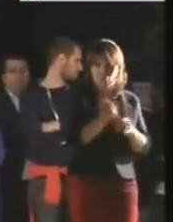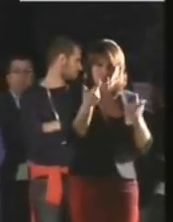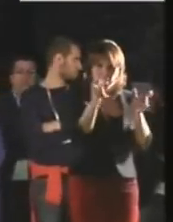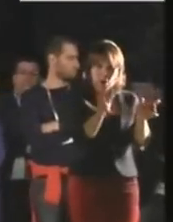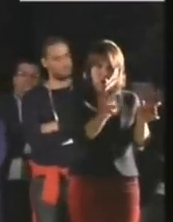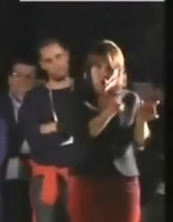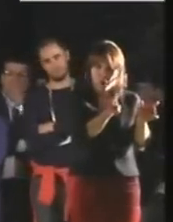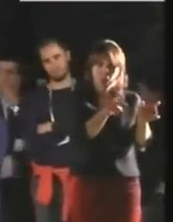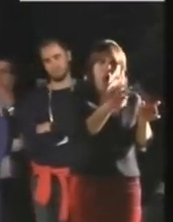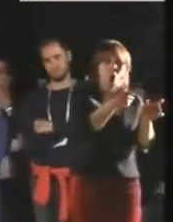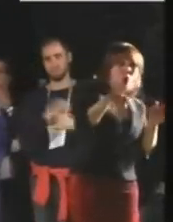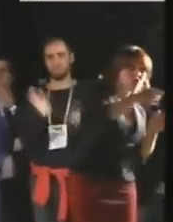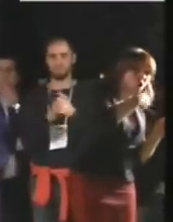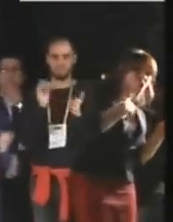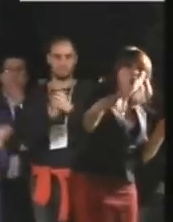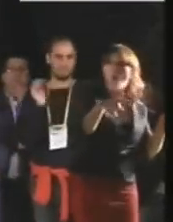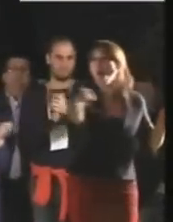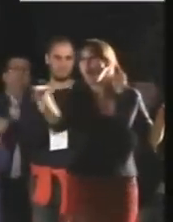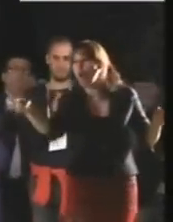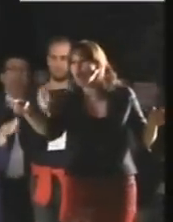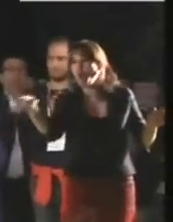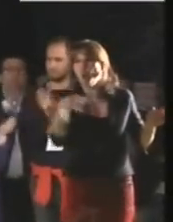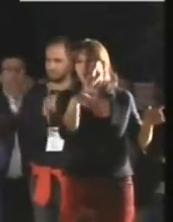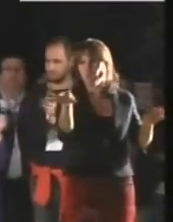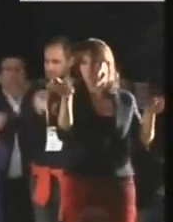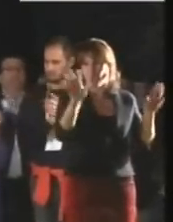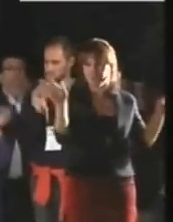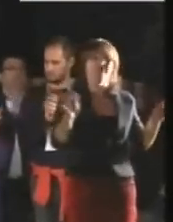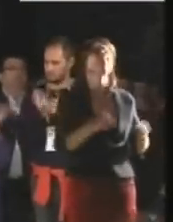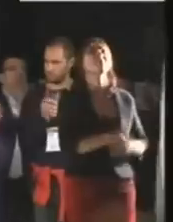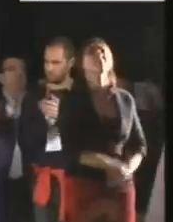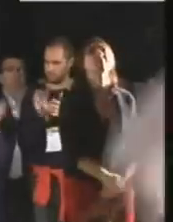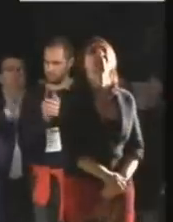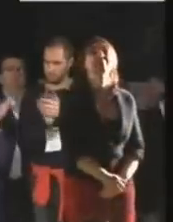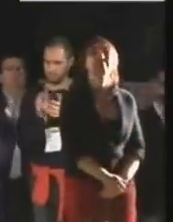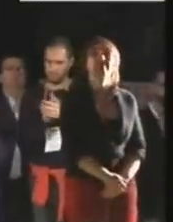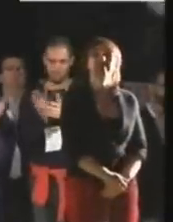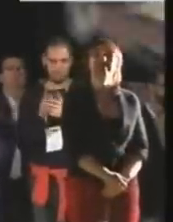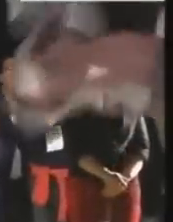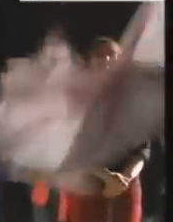O noi o loro. Fine.